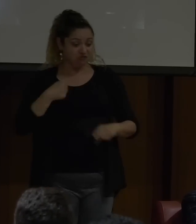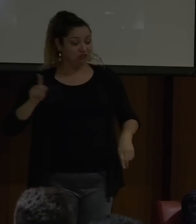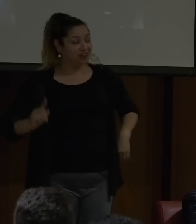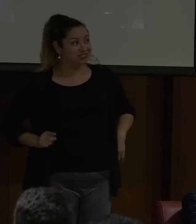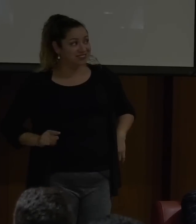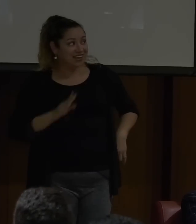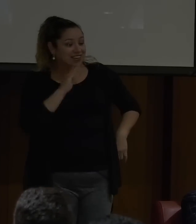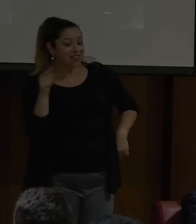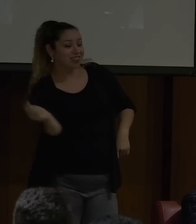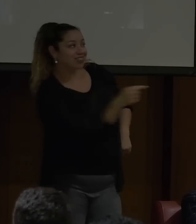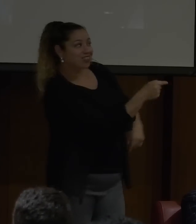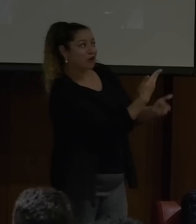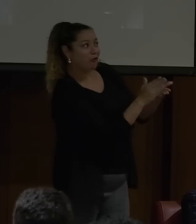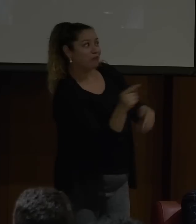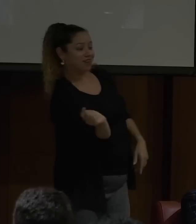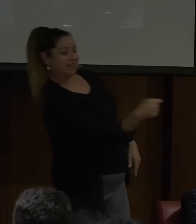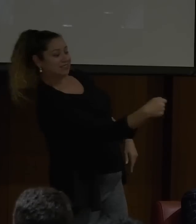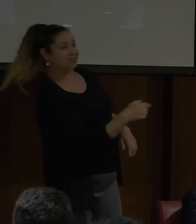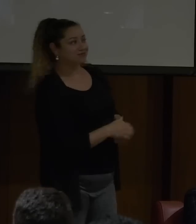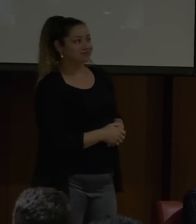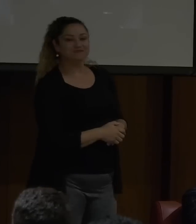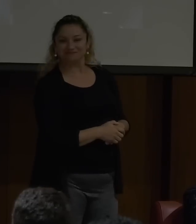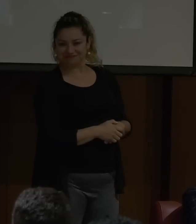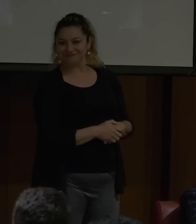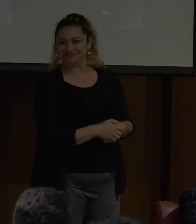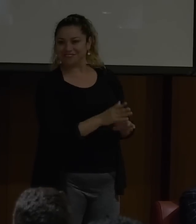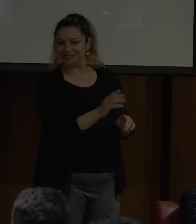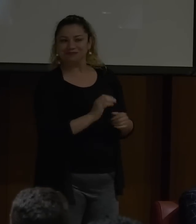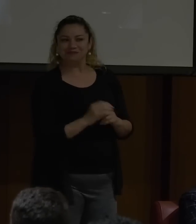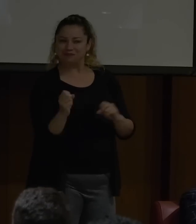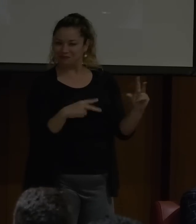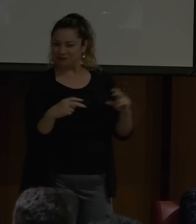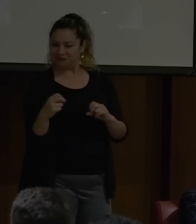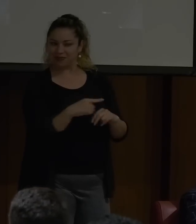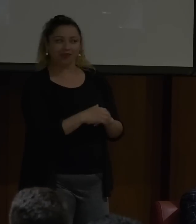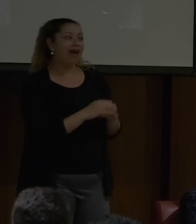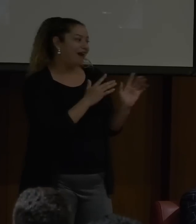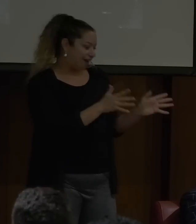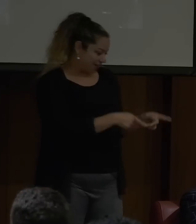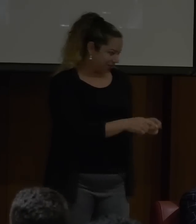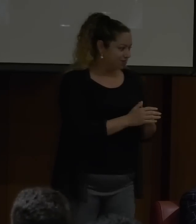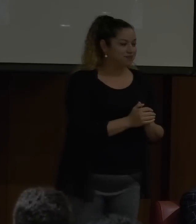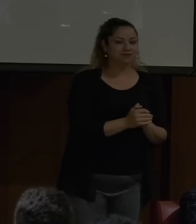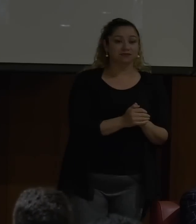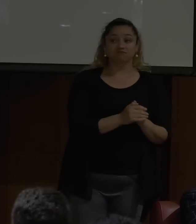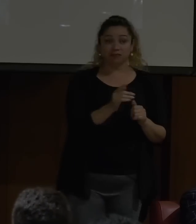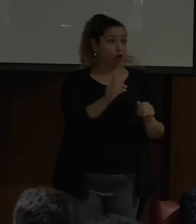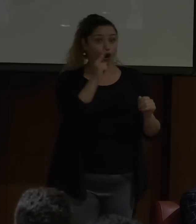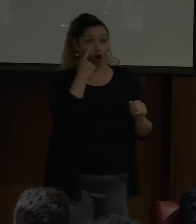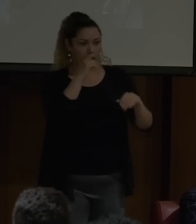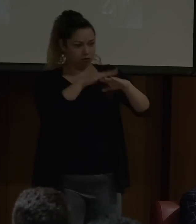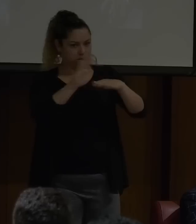sí, pero esa es la salida elegante de Rafael. Pero lo cierto, para cerrar ese tema,